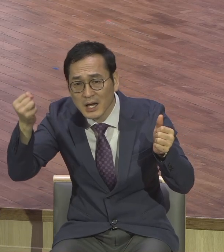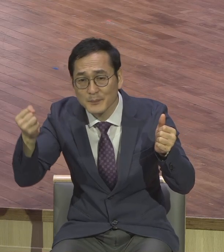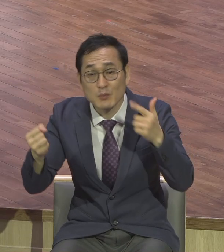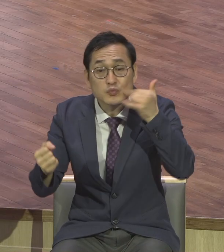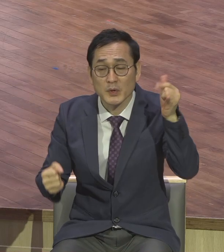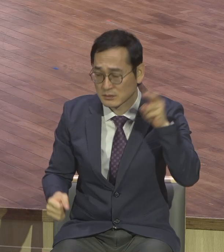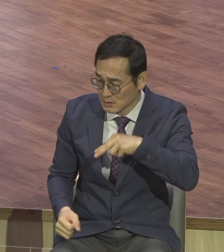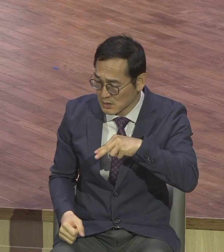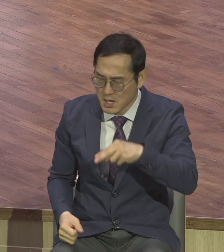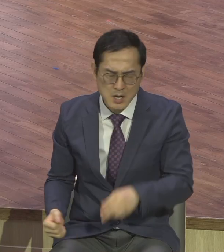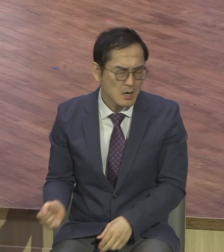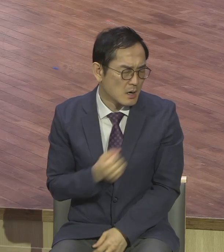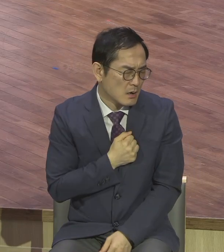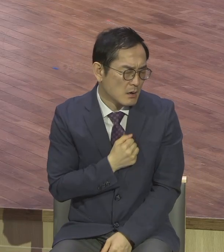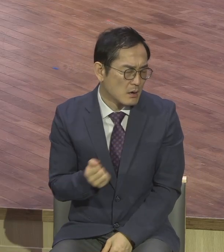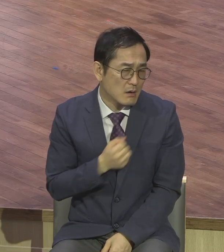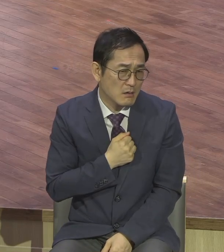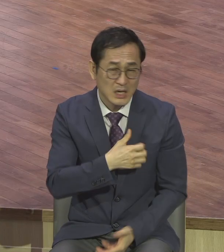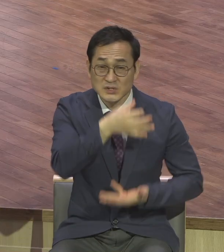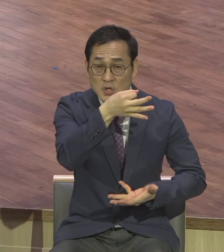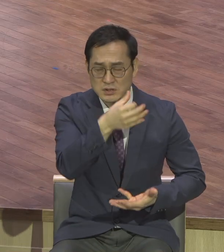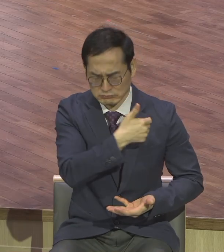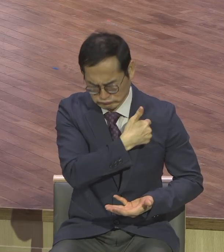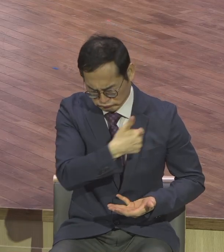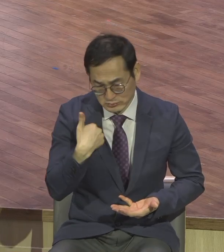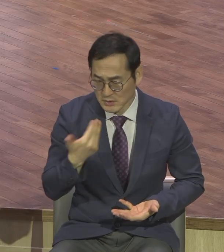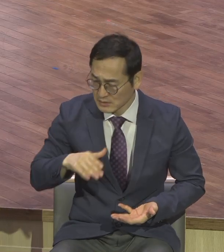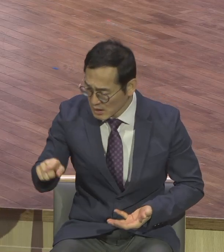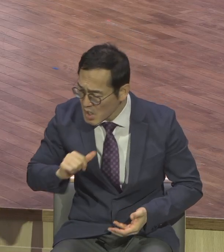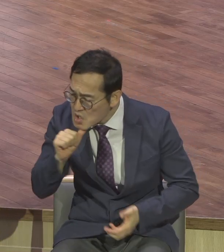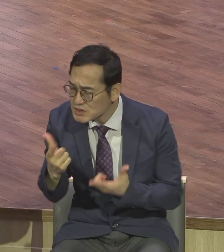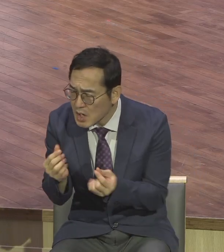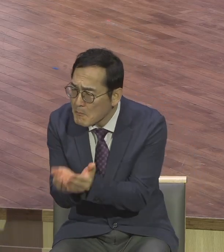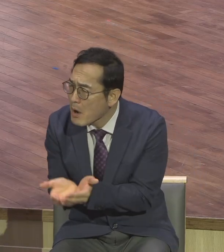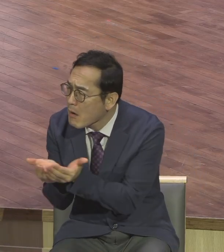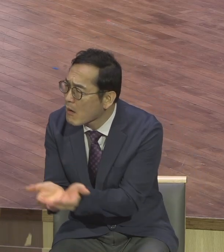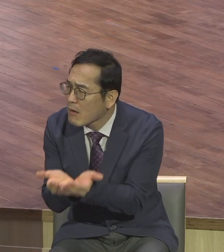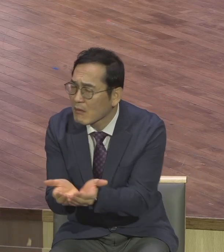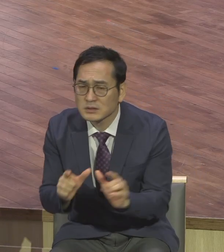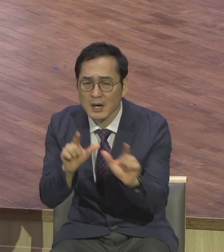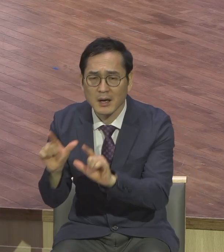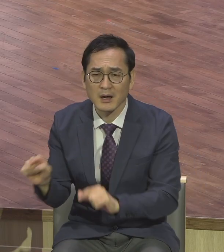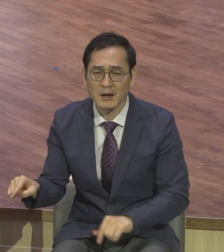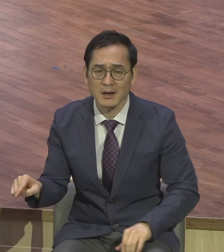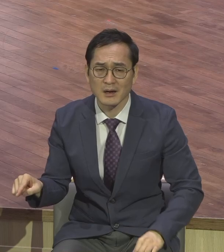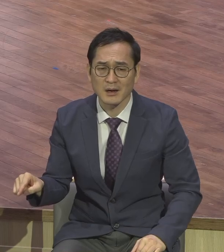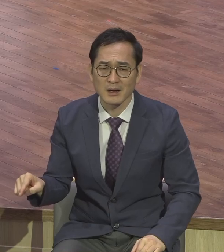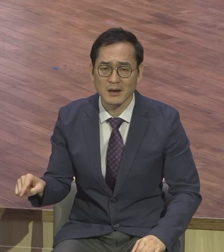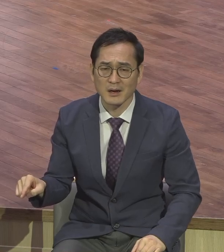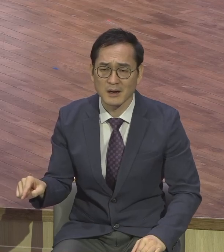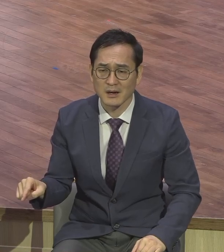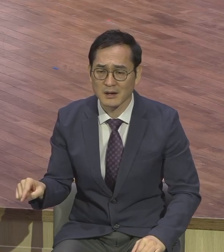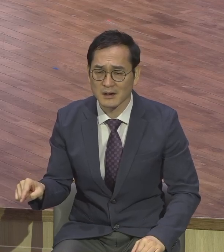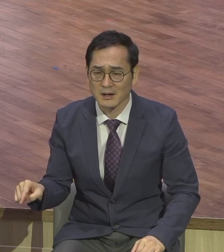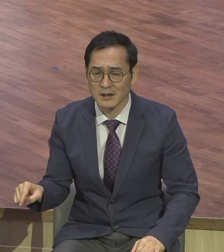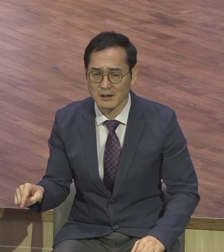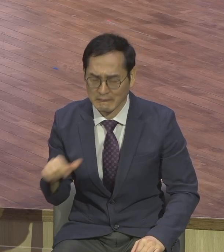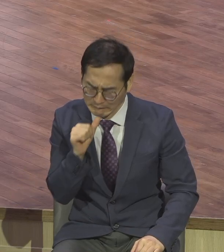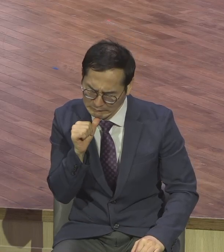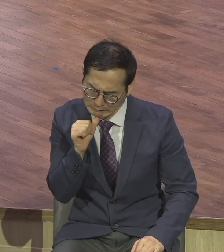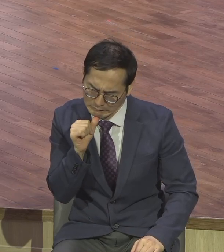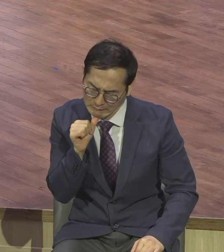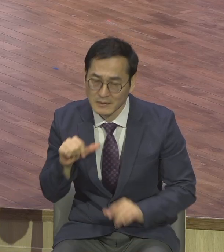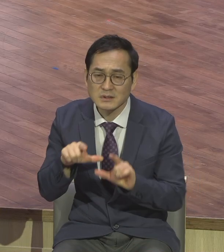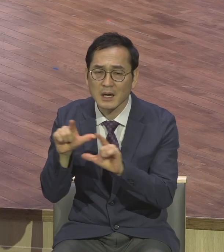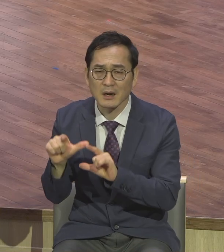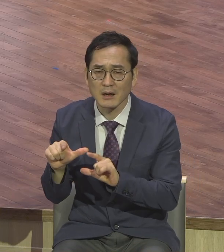부모는 엄청난 재산인데 쟤는 거지같이 밥을 길거리 헤매면서 주워 먹는다고 하면